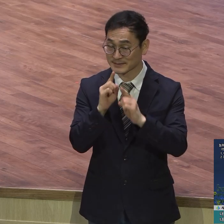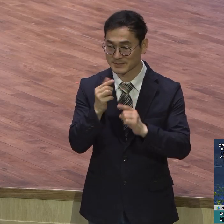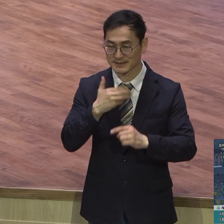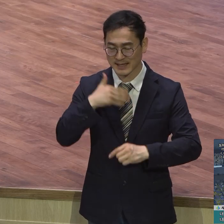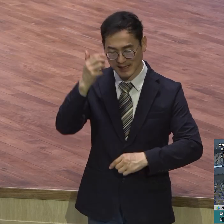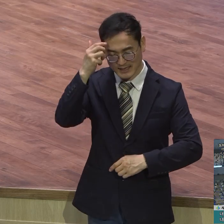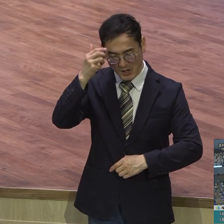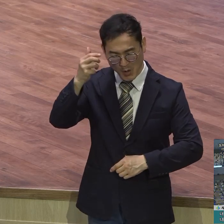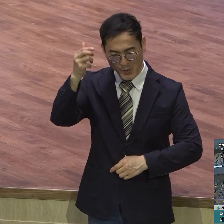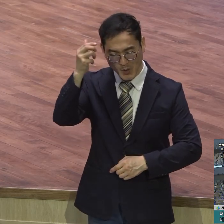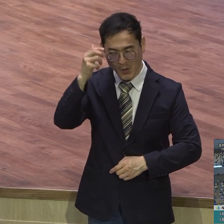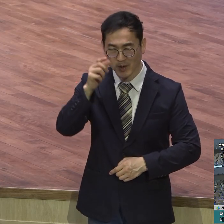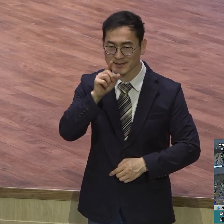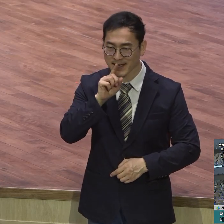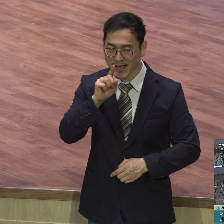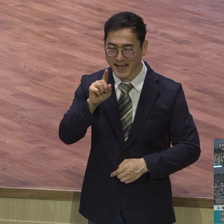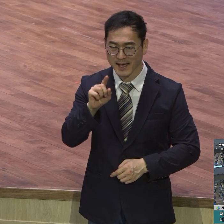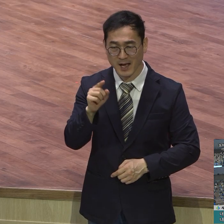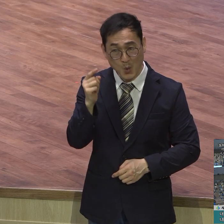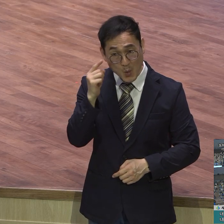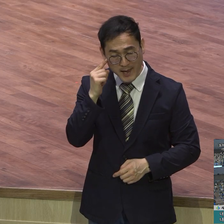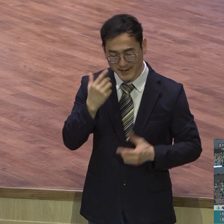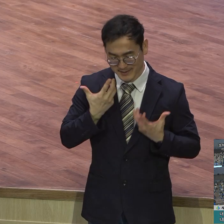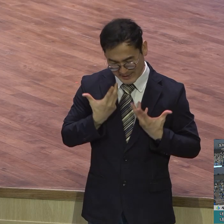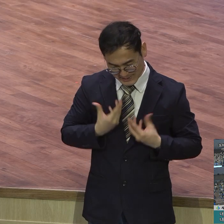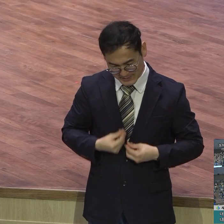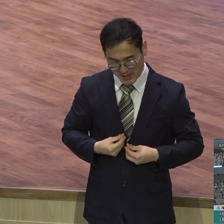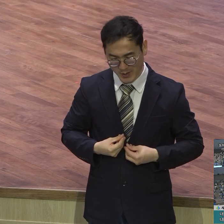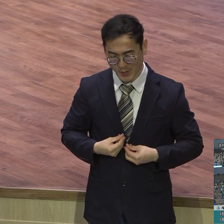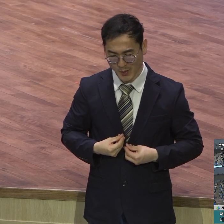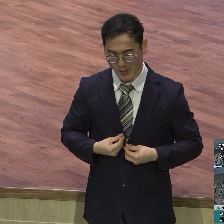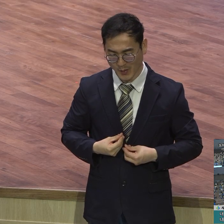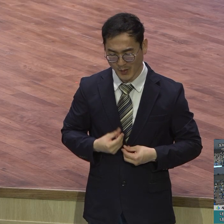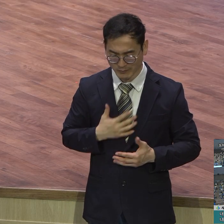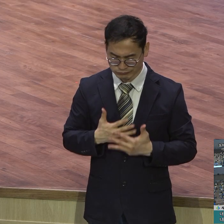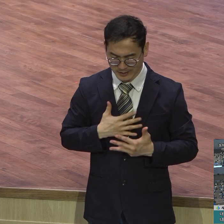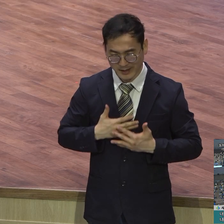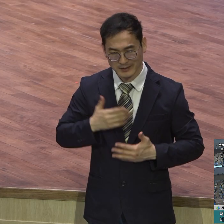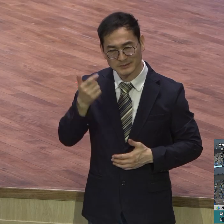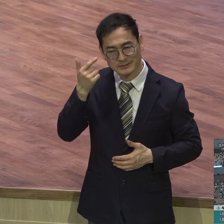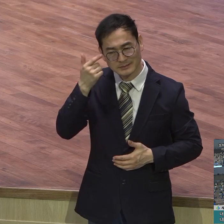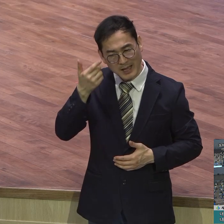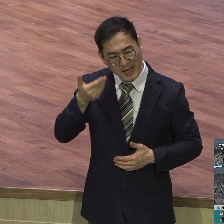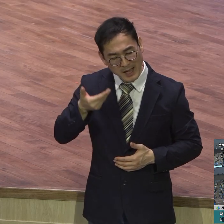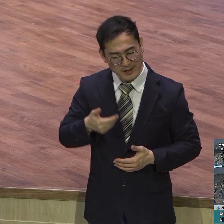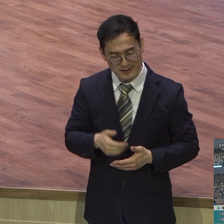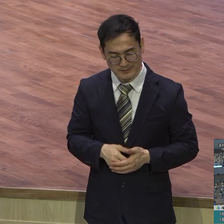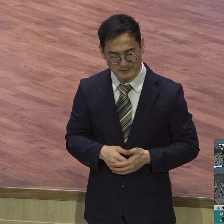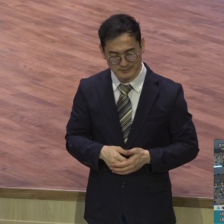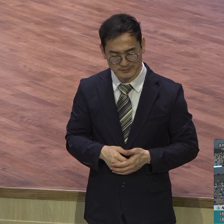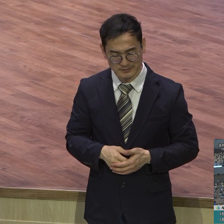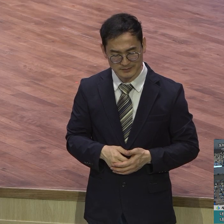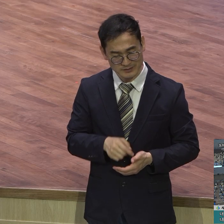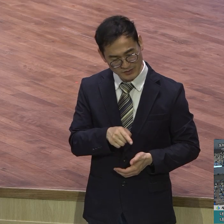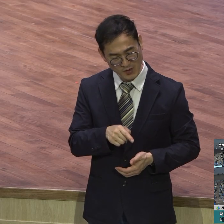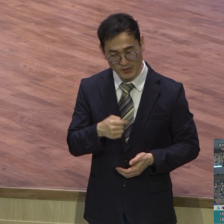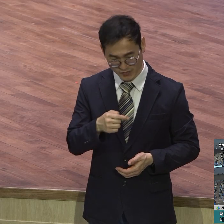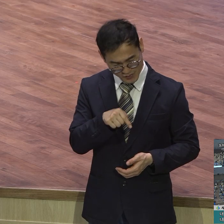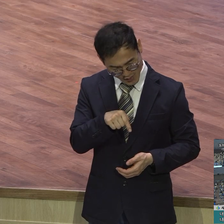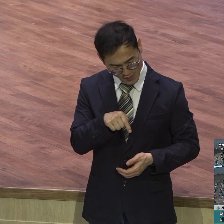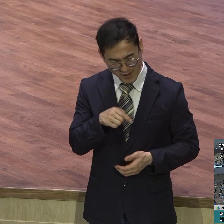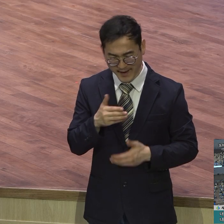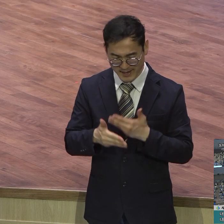영혼아 너가 어찌하여 낙심하며 어찌하여 내 속에서 불안해하는가 너는 하나님께 소망을